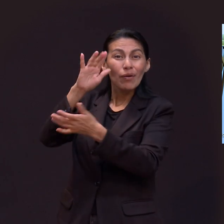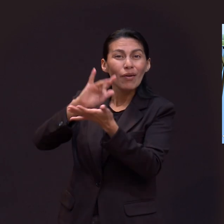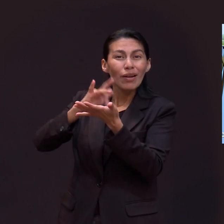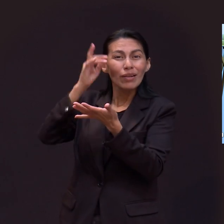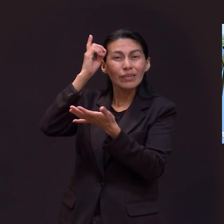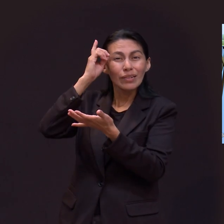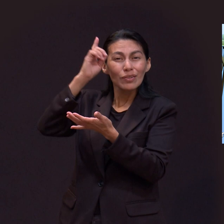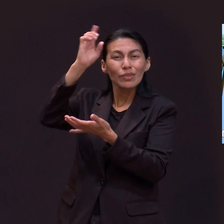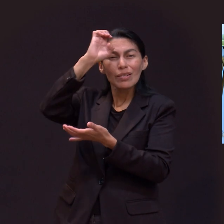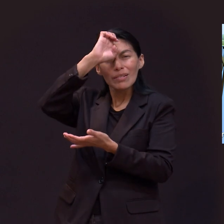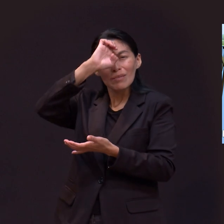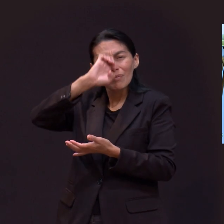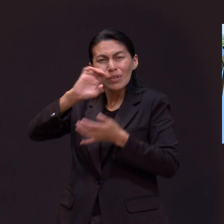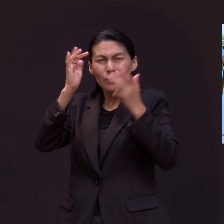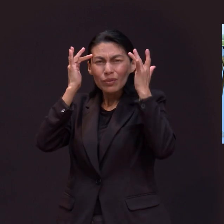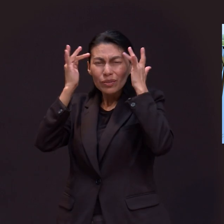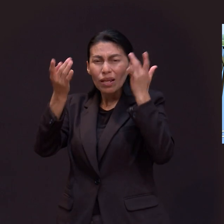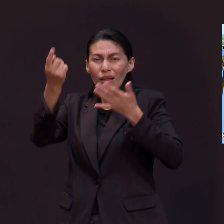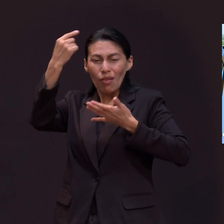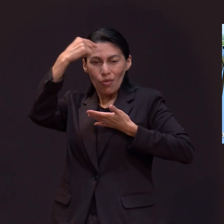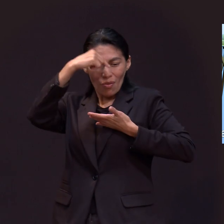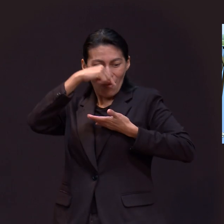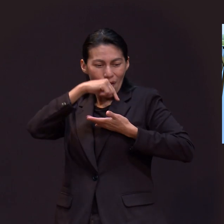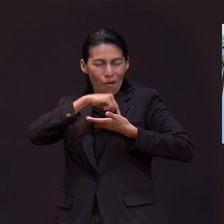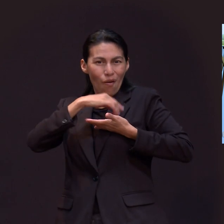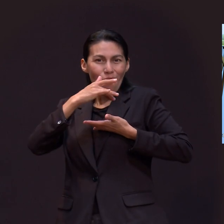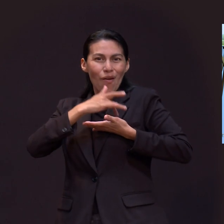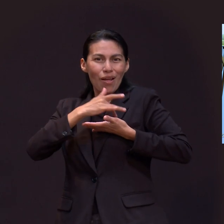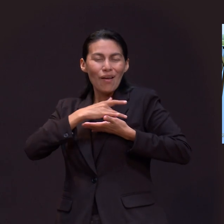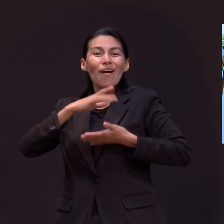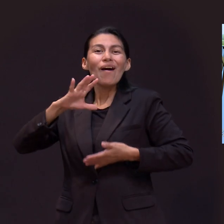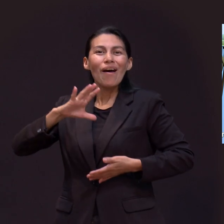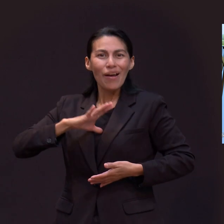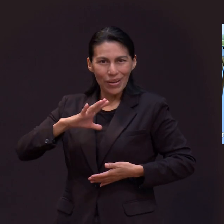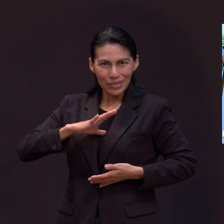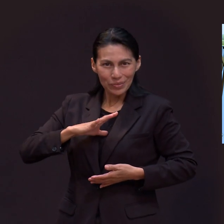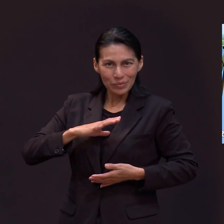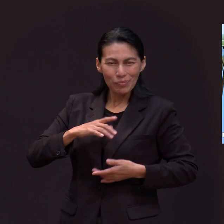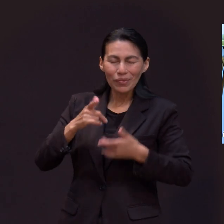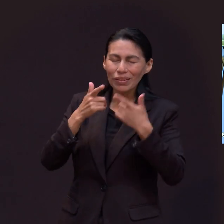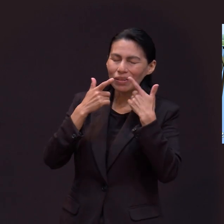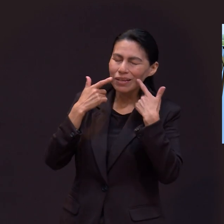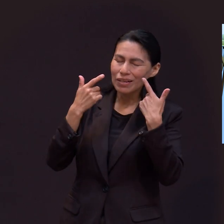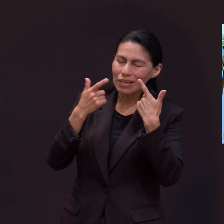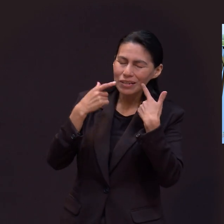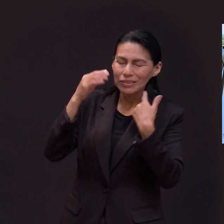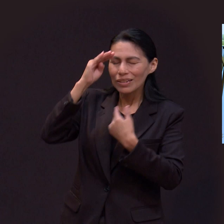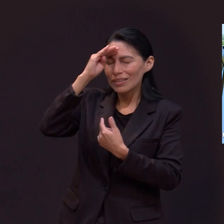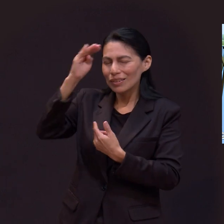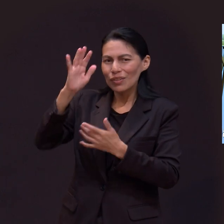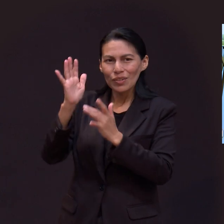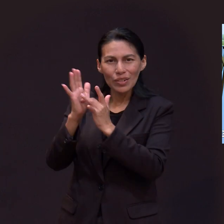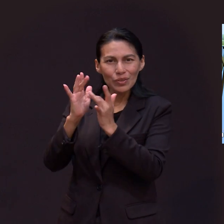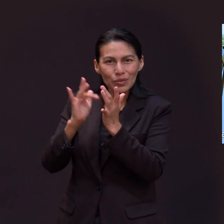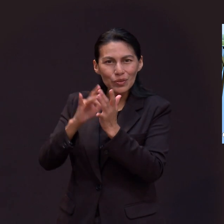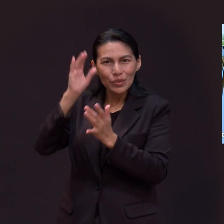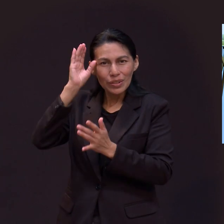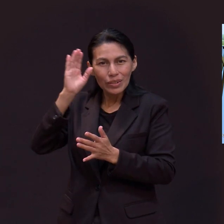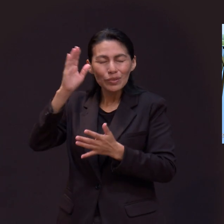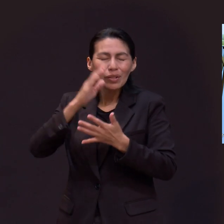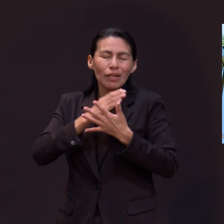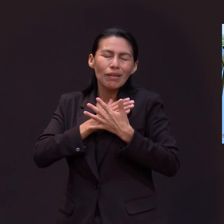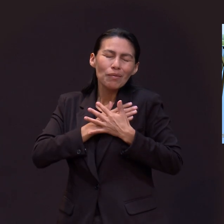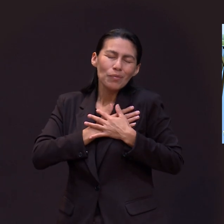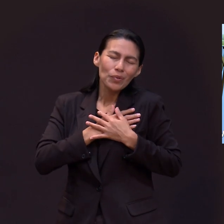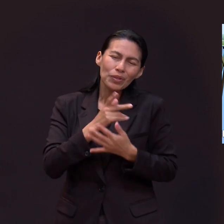por el espíritu en tu corazón que la gracia del señor jesucristo el